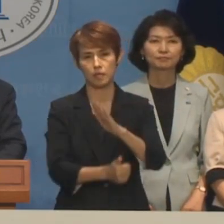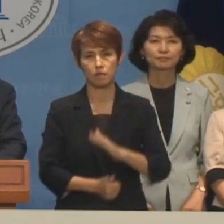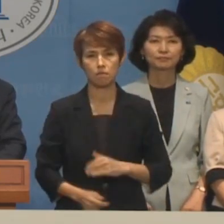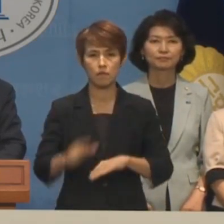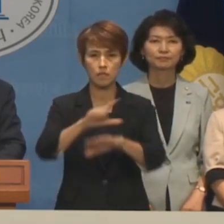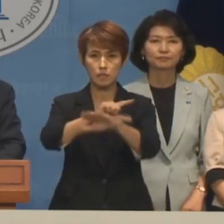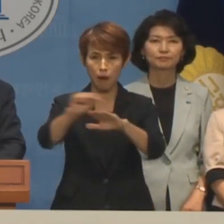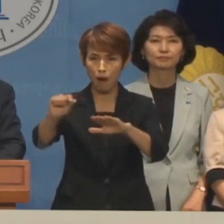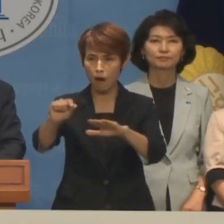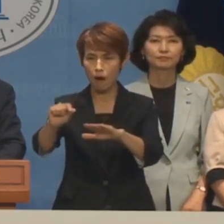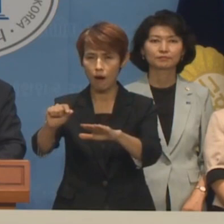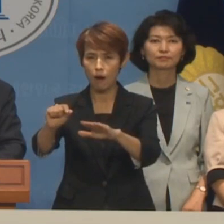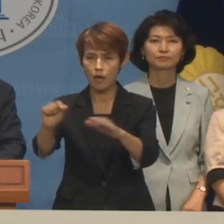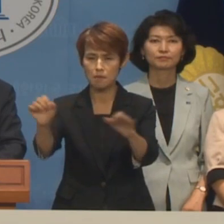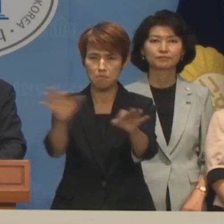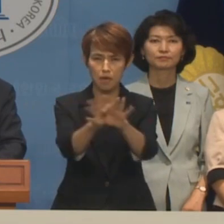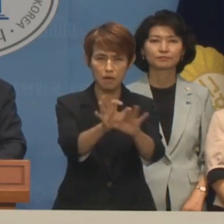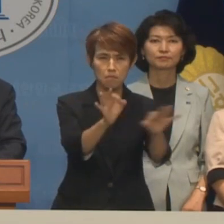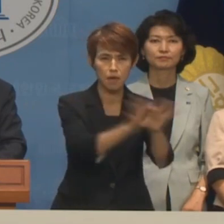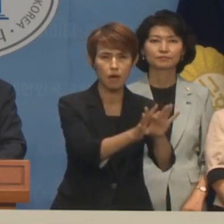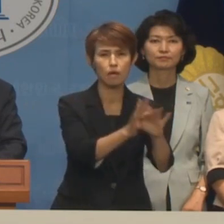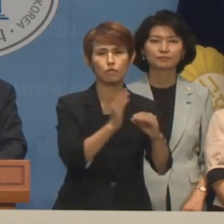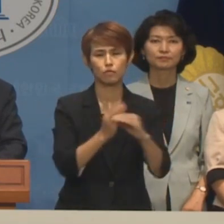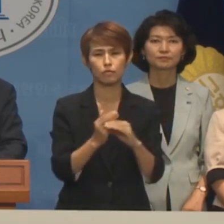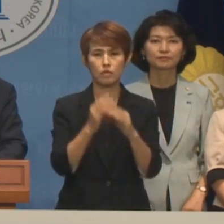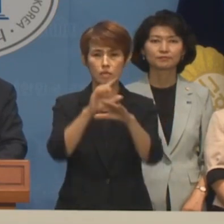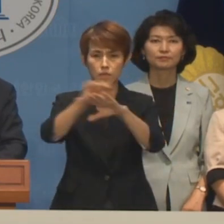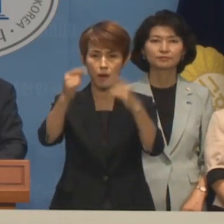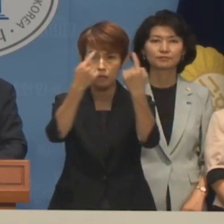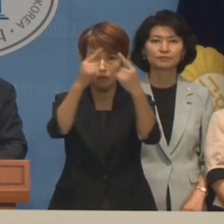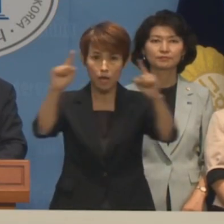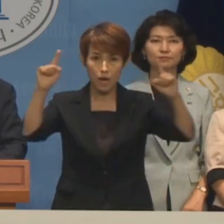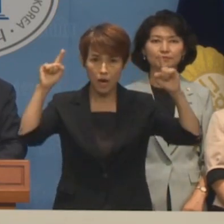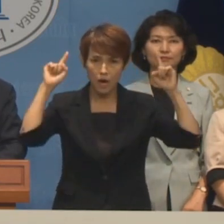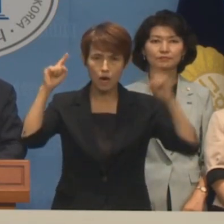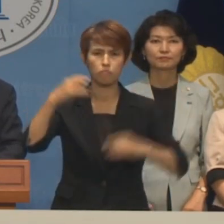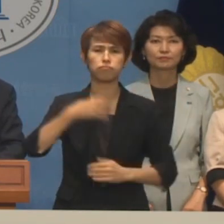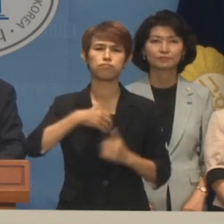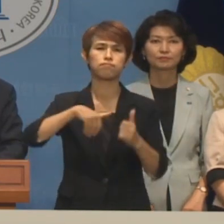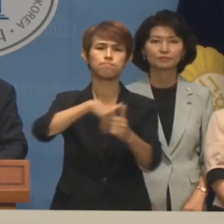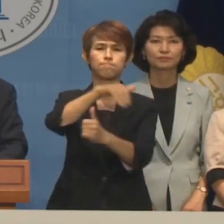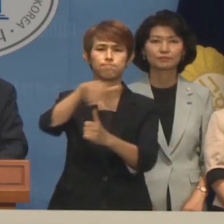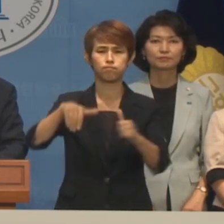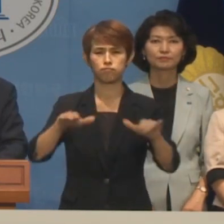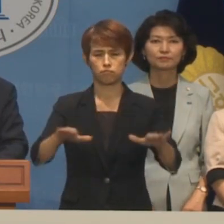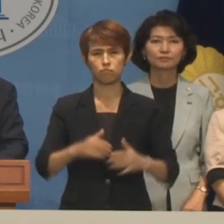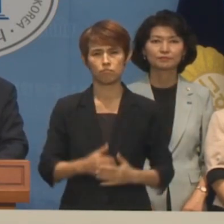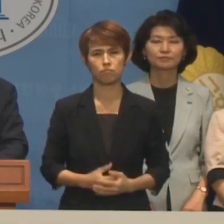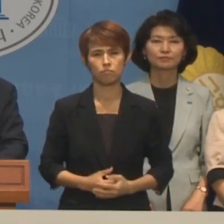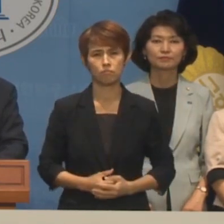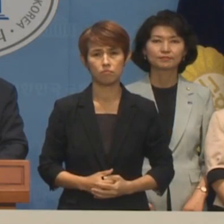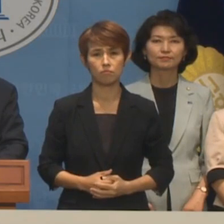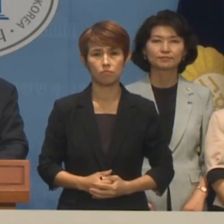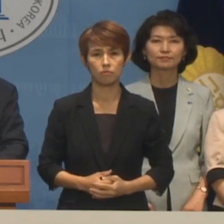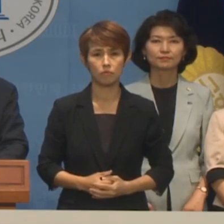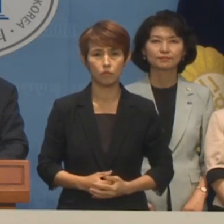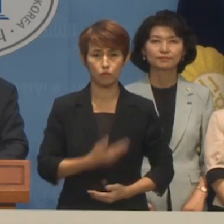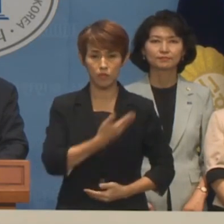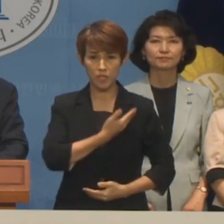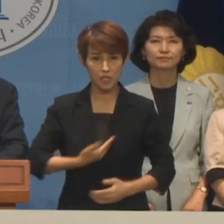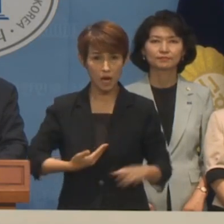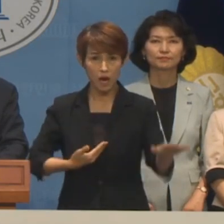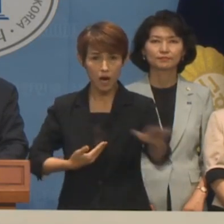지방소멸, 대학 서열화 등으로 지방대학의 위기에 직면하고 있습니다. 우리의